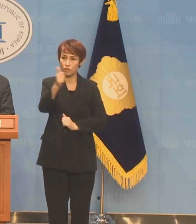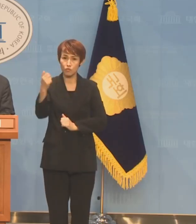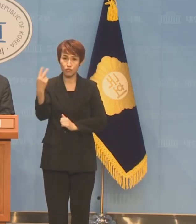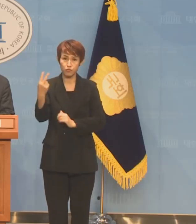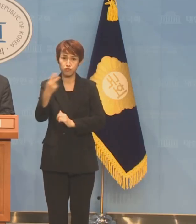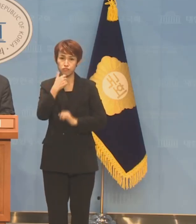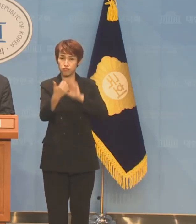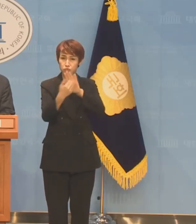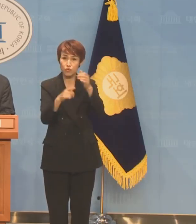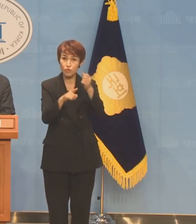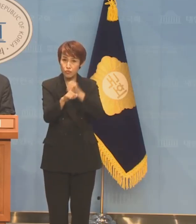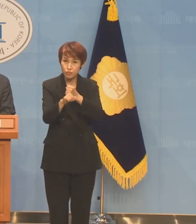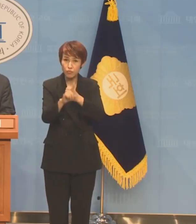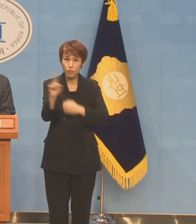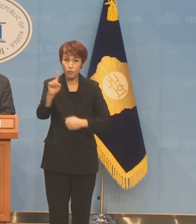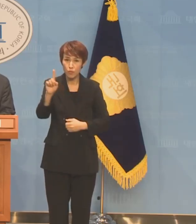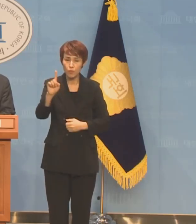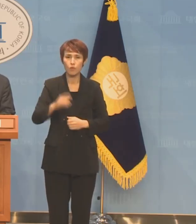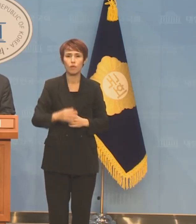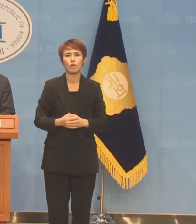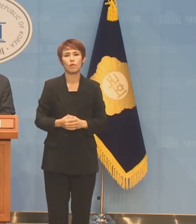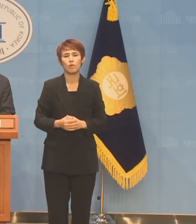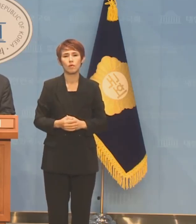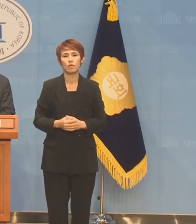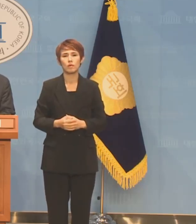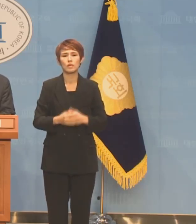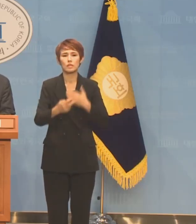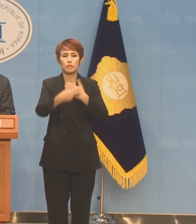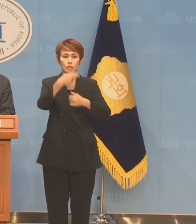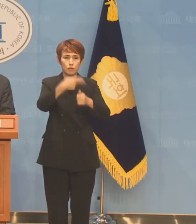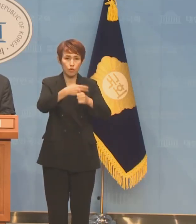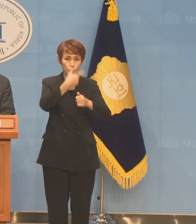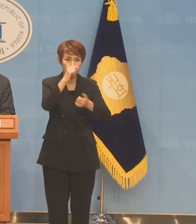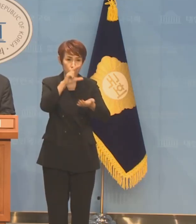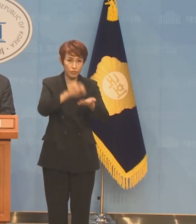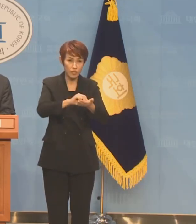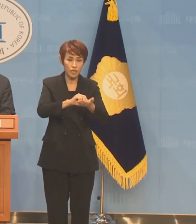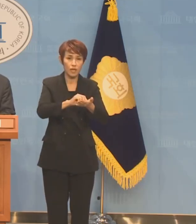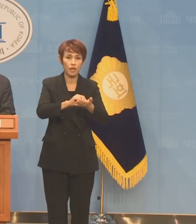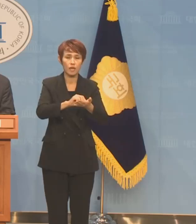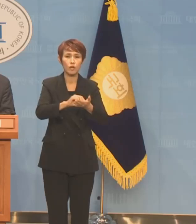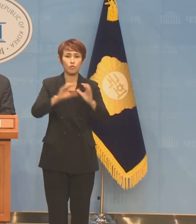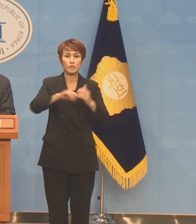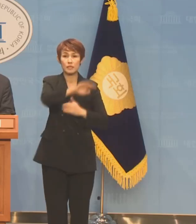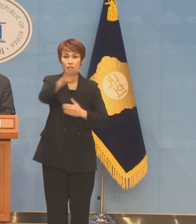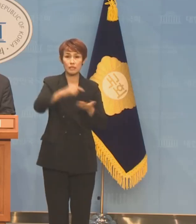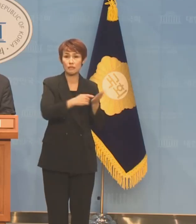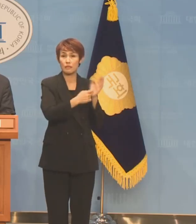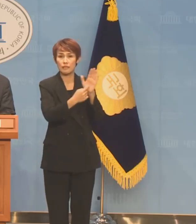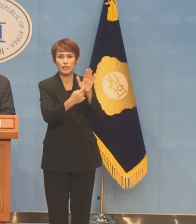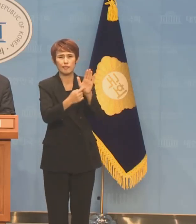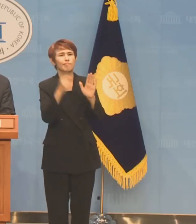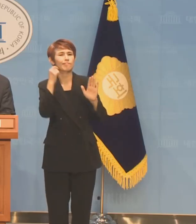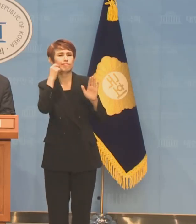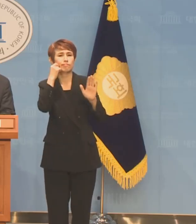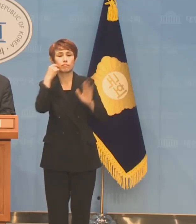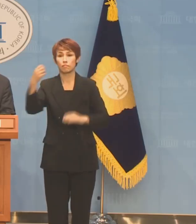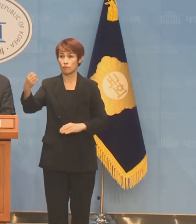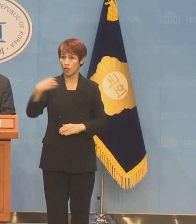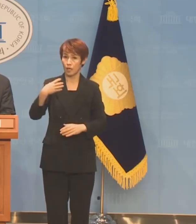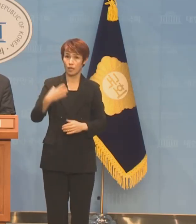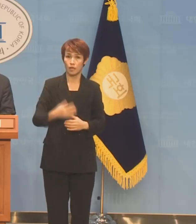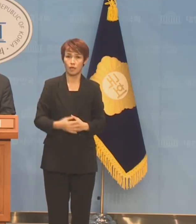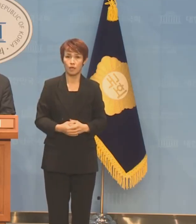이유는 매우 간단합니다. 1년의 의료대란 과정을 국민들 앞에 떳떳하게 공개하지 못하겠다는